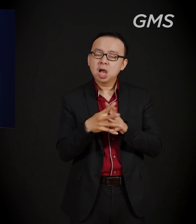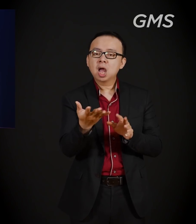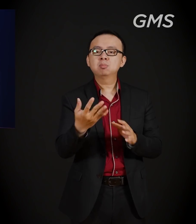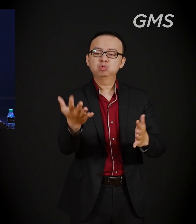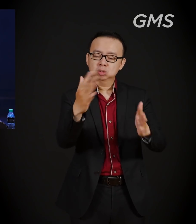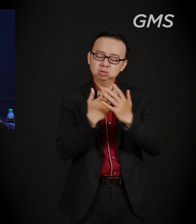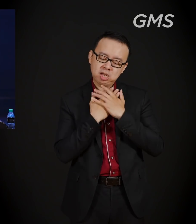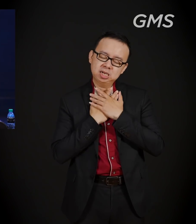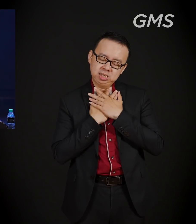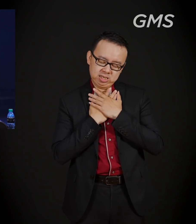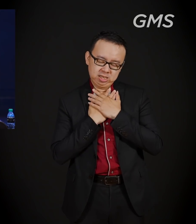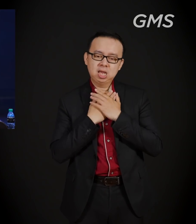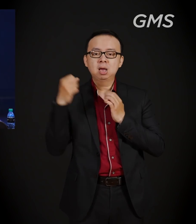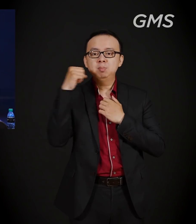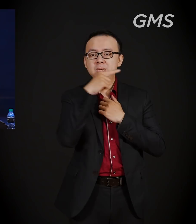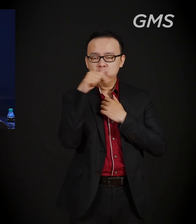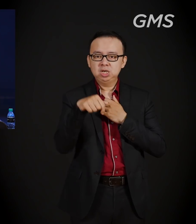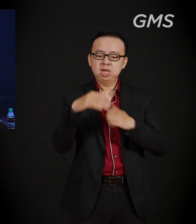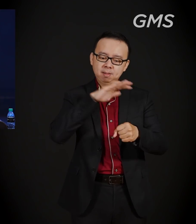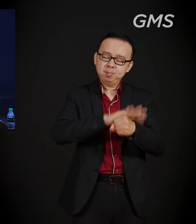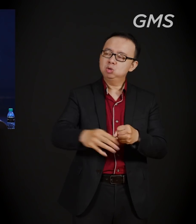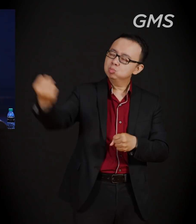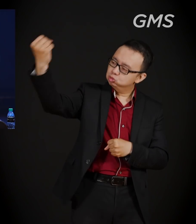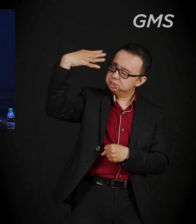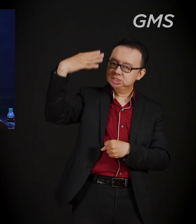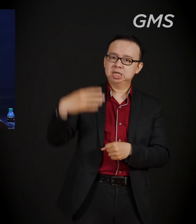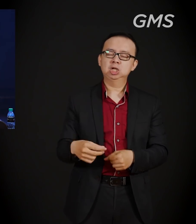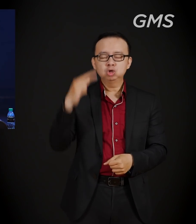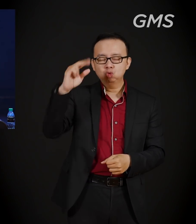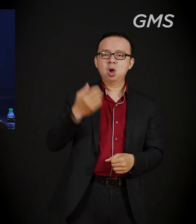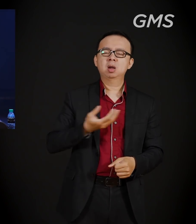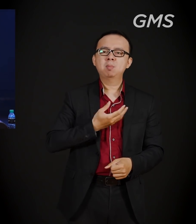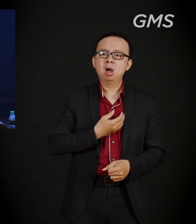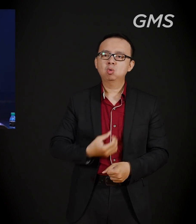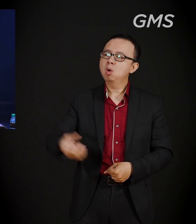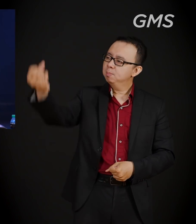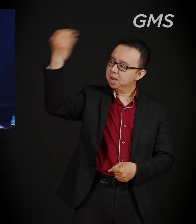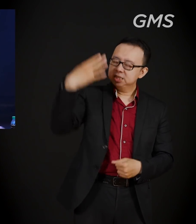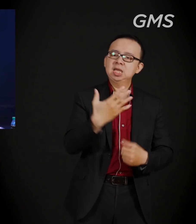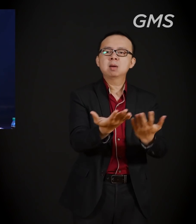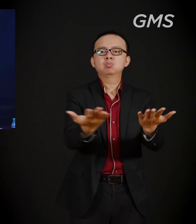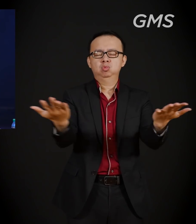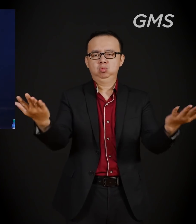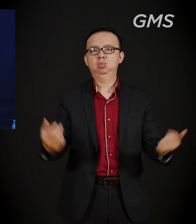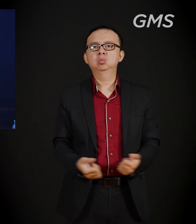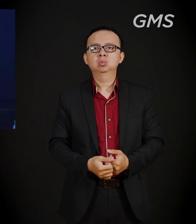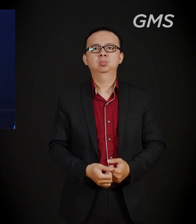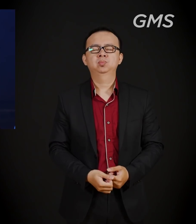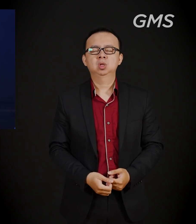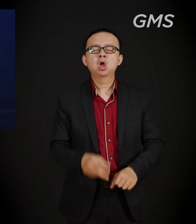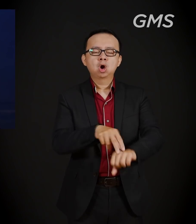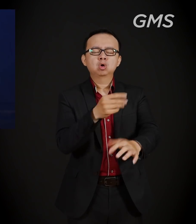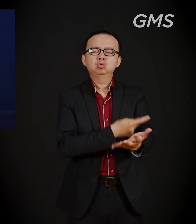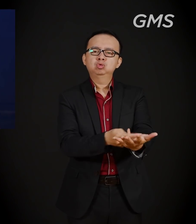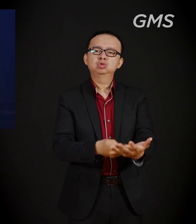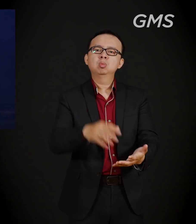ini, hari Minggu yang penuh berkat, penuh mujizat ini adalah saatnya Allah melawat setiap saudara. Setiap saudara yang didoakan di rumah saudara masing-masing. Biarkan Roh Kudus